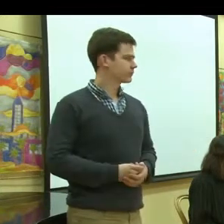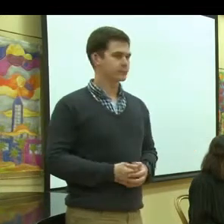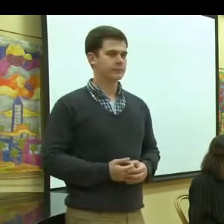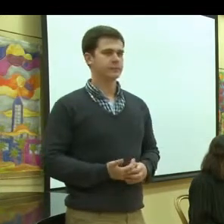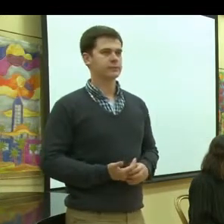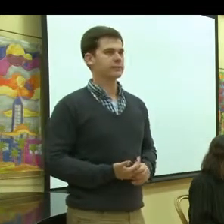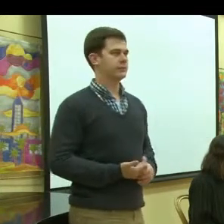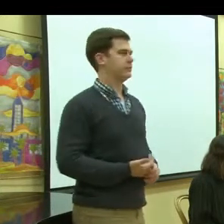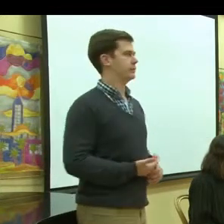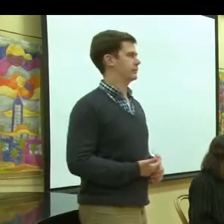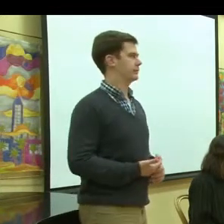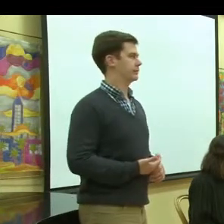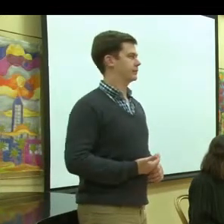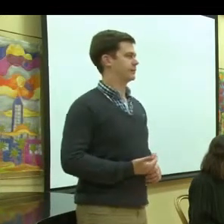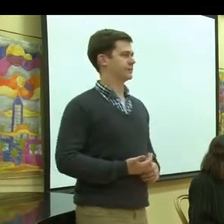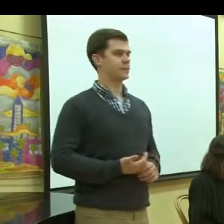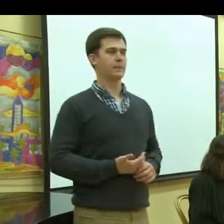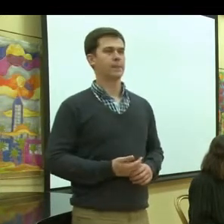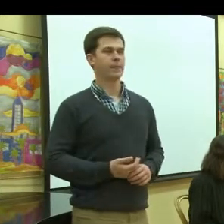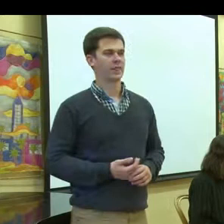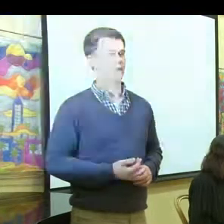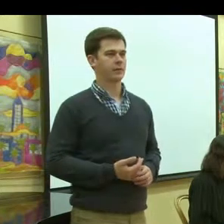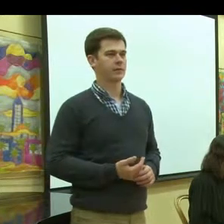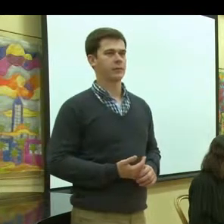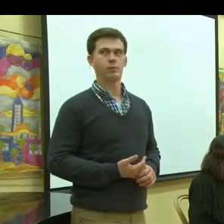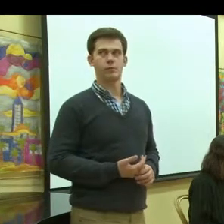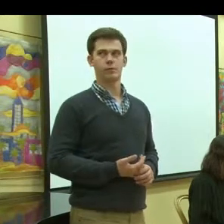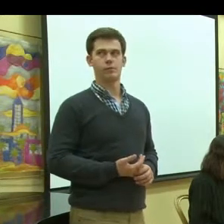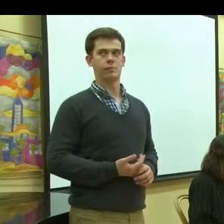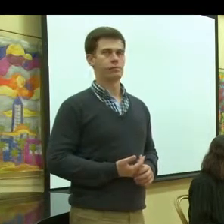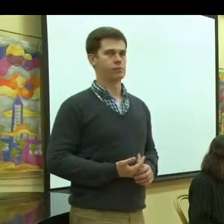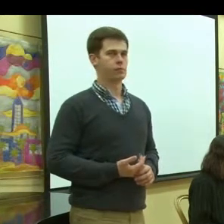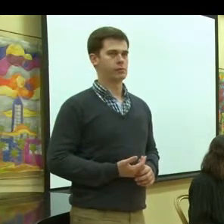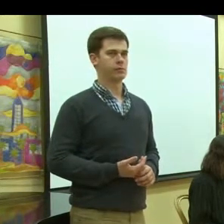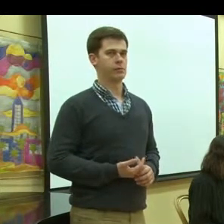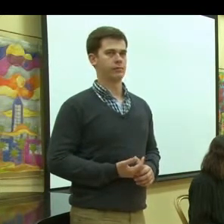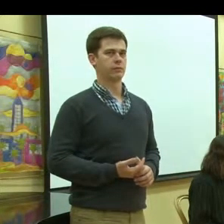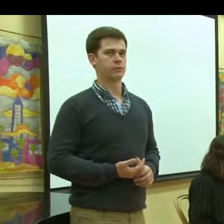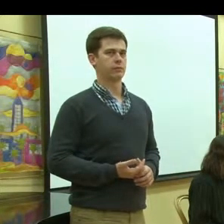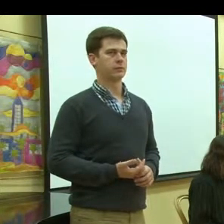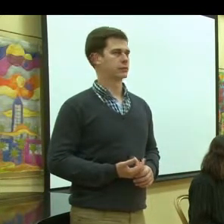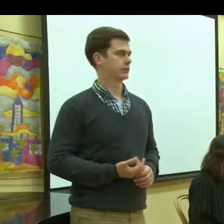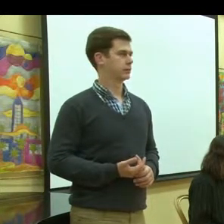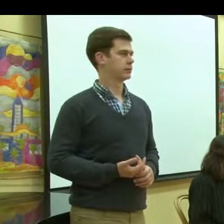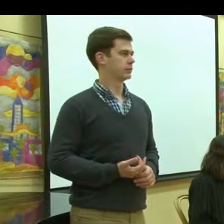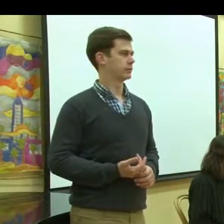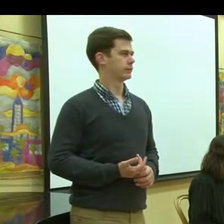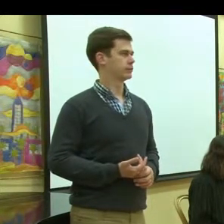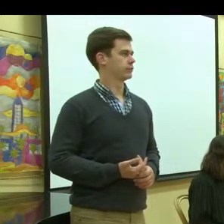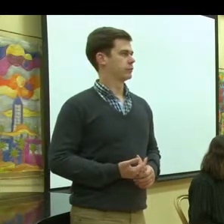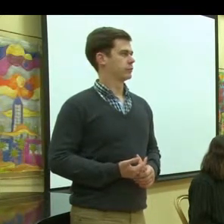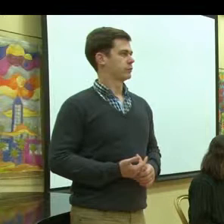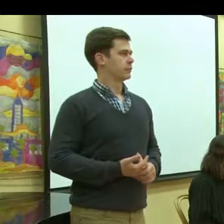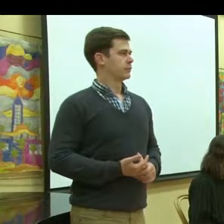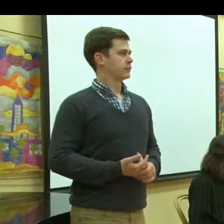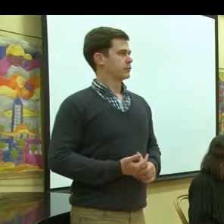aceptar lo que me dice la otra persona, i puedo con el brazo mantenerlo firme y dirigir, se